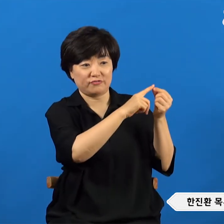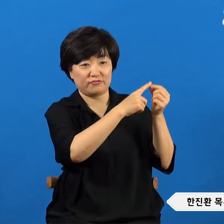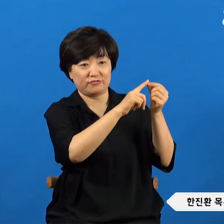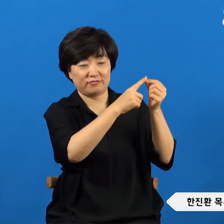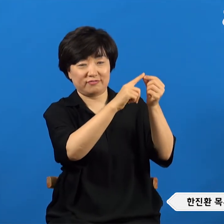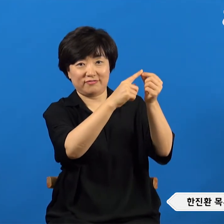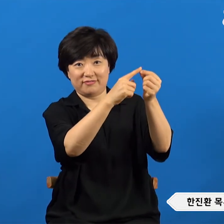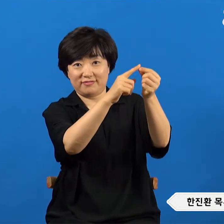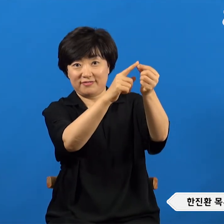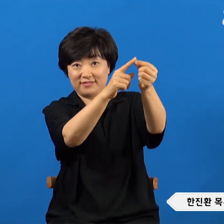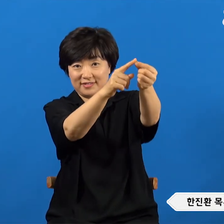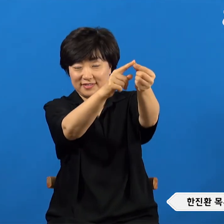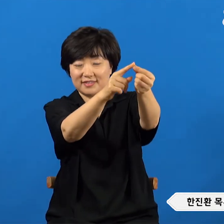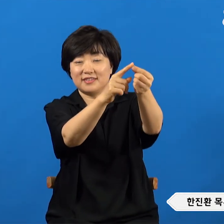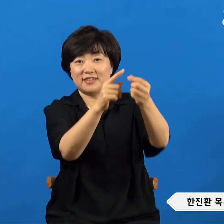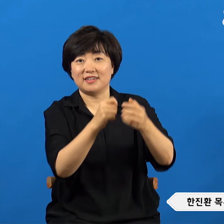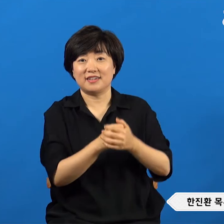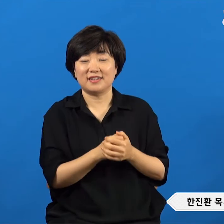stepping stone.